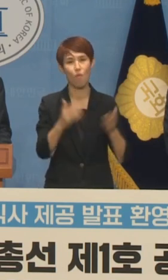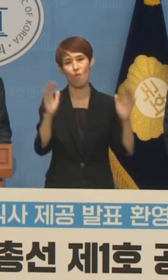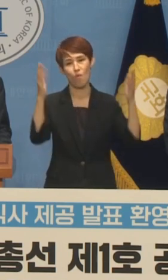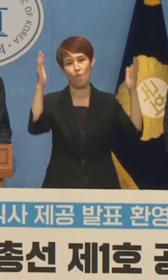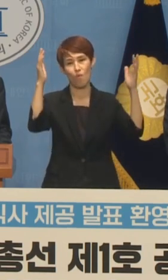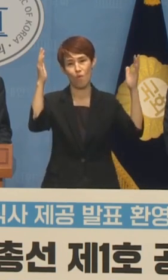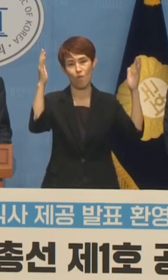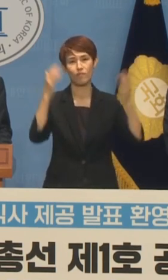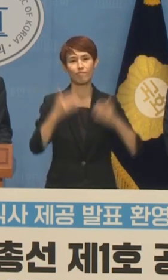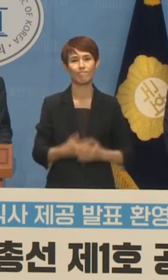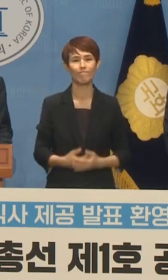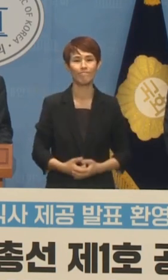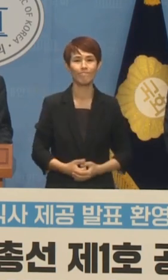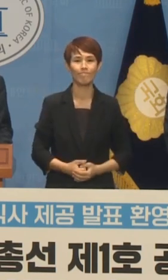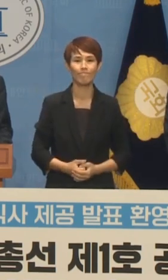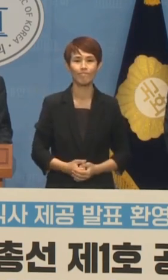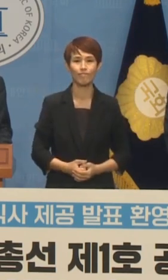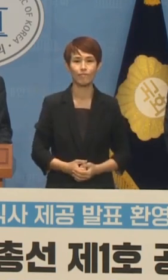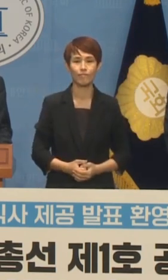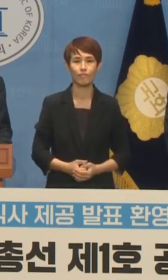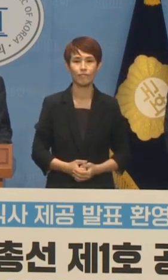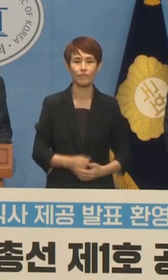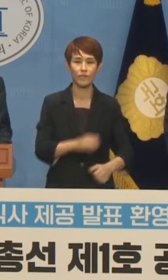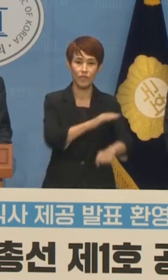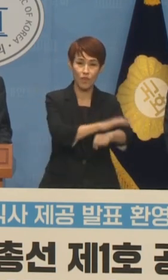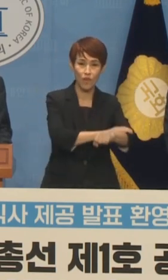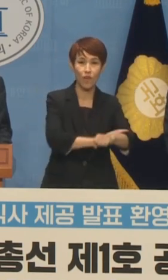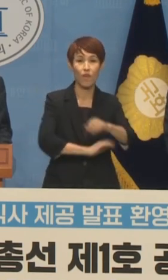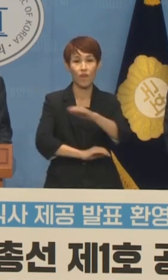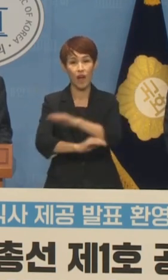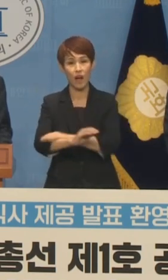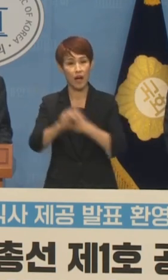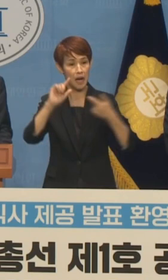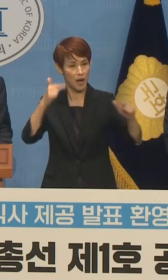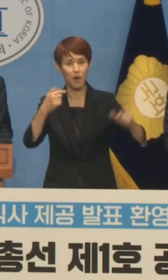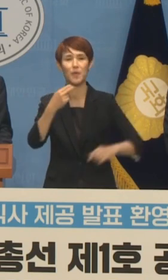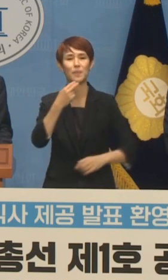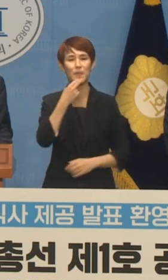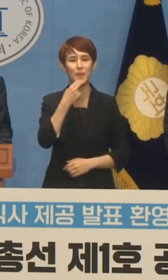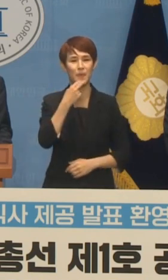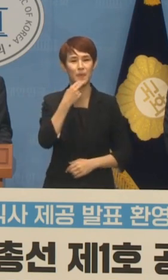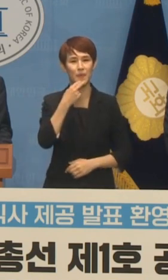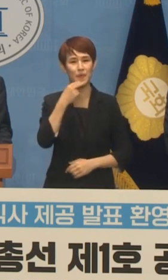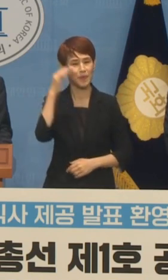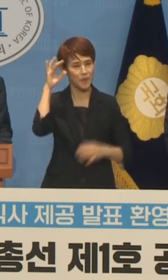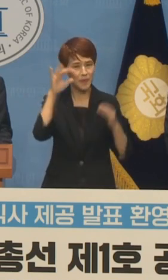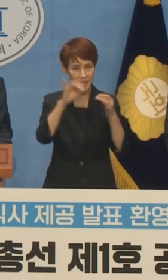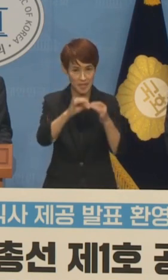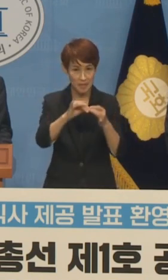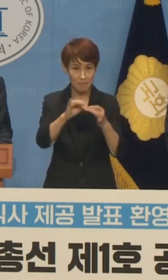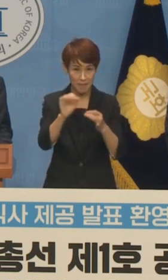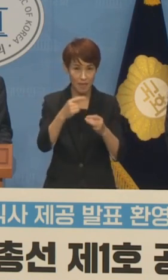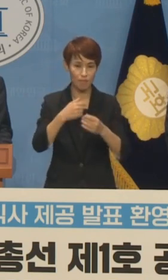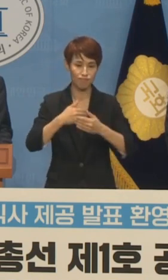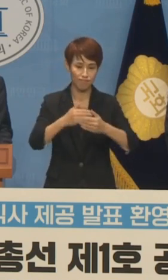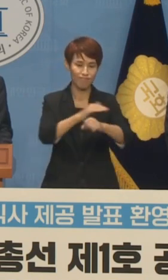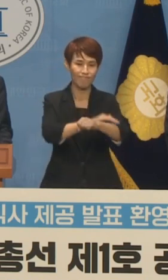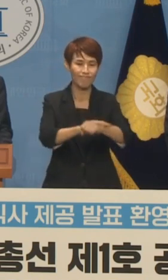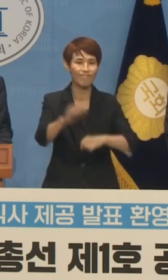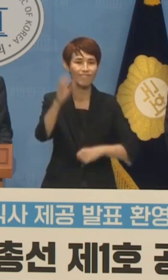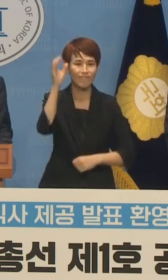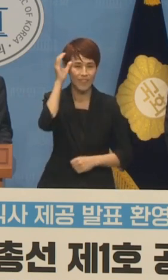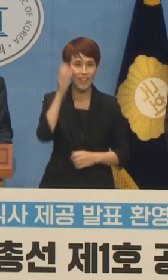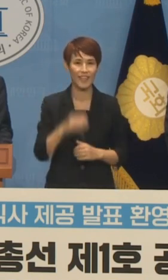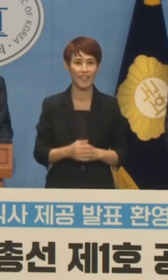환영한다는 입장을 밝혔습니다. 여야가 실질적인 이견이 없는 사안이기 때문에 보다 적극적으로 추진될 것이라고 기대했습니다.